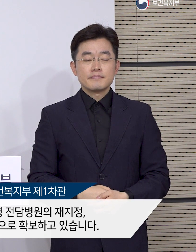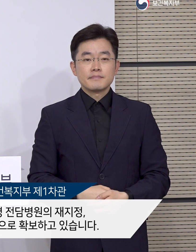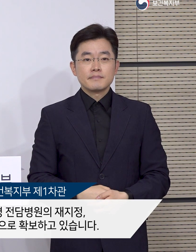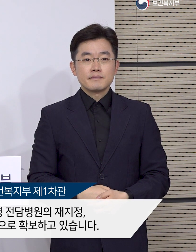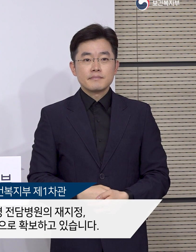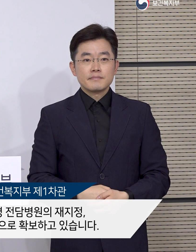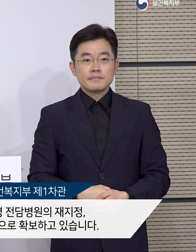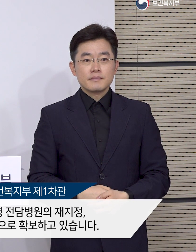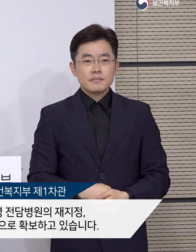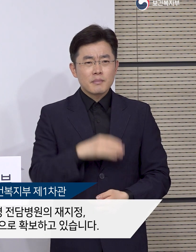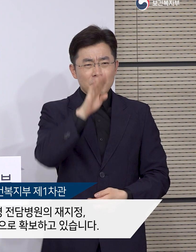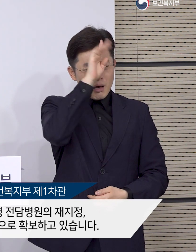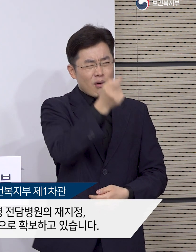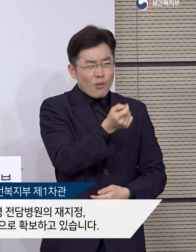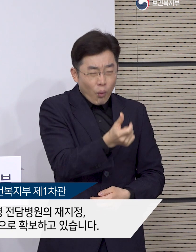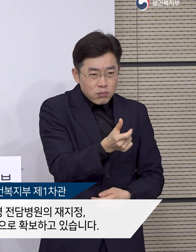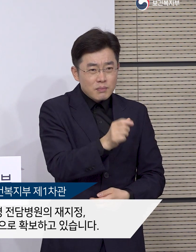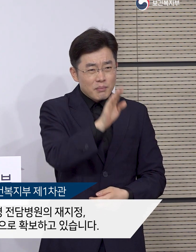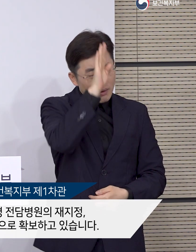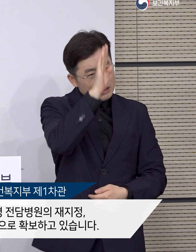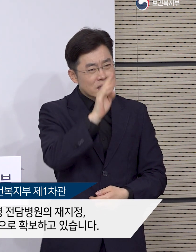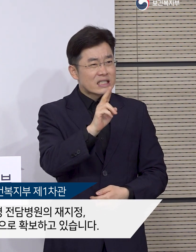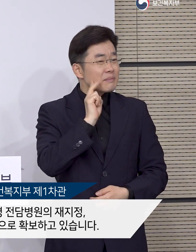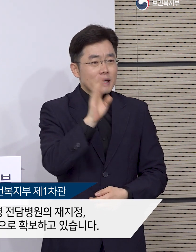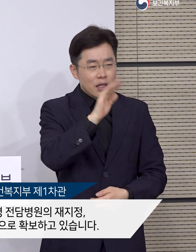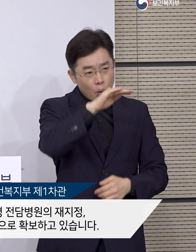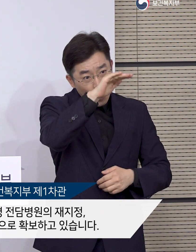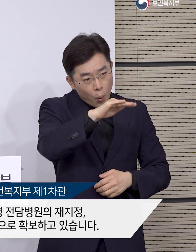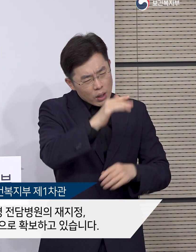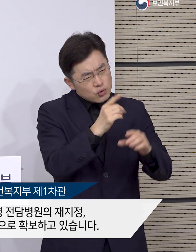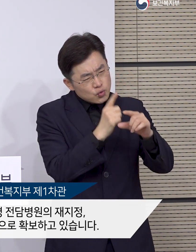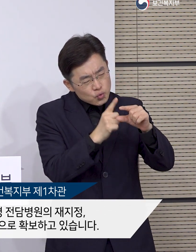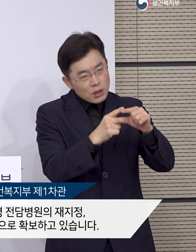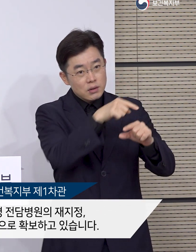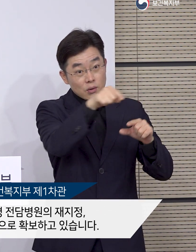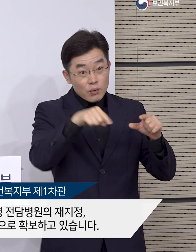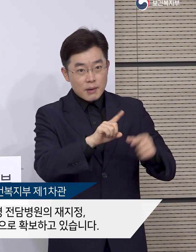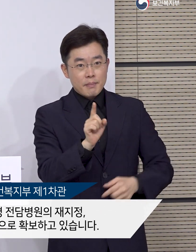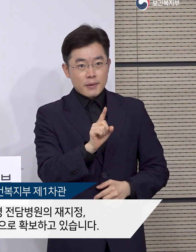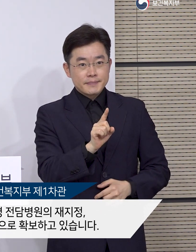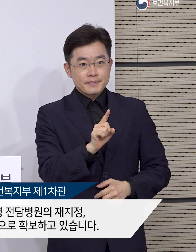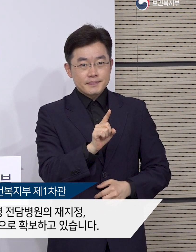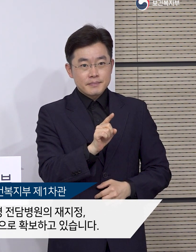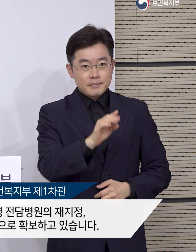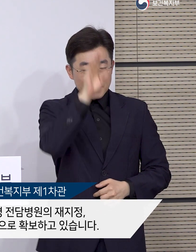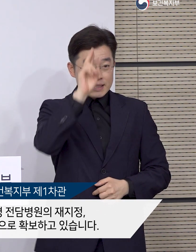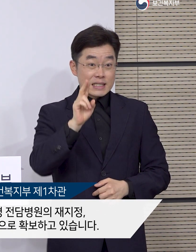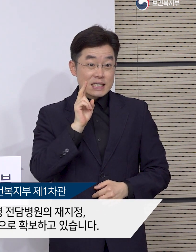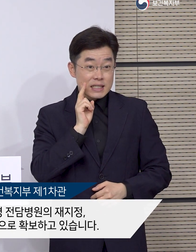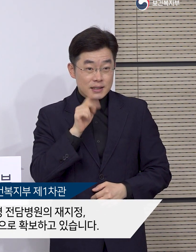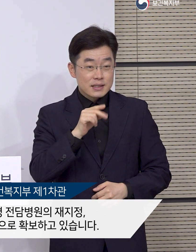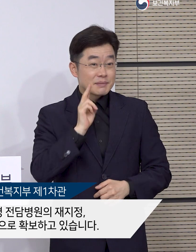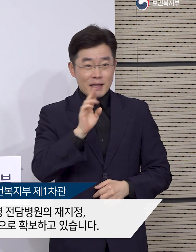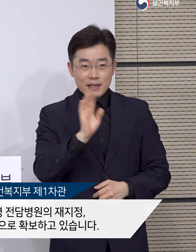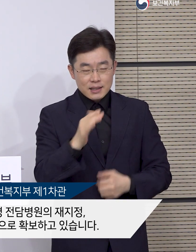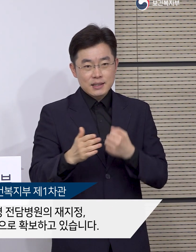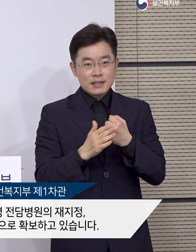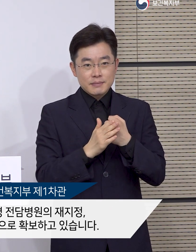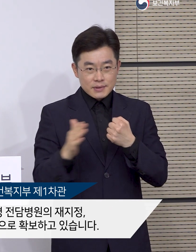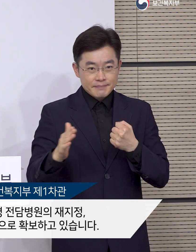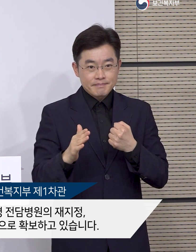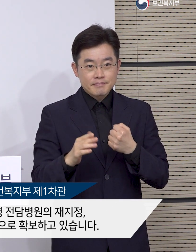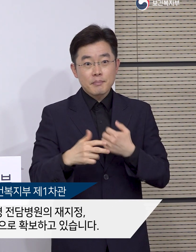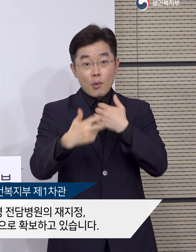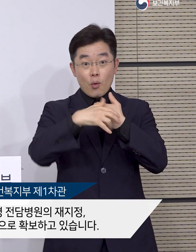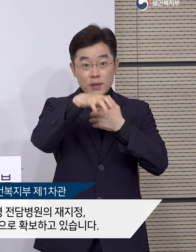한편 경증과 중등증 환자에 대한 병상은 감염병 전담병원의 재지정, 생활치료센터의